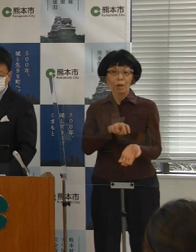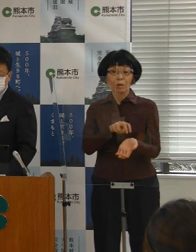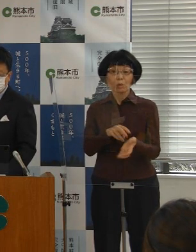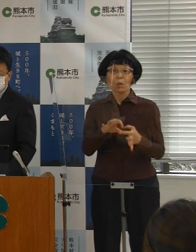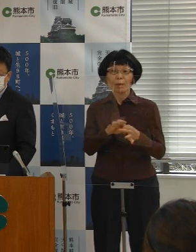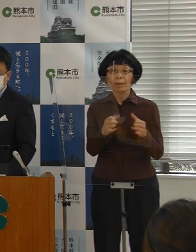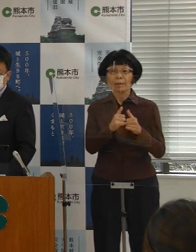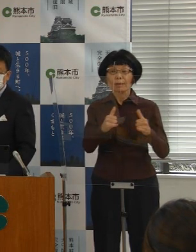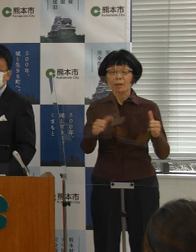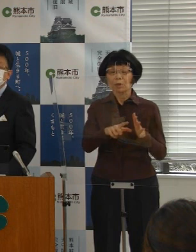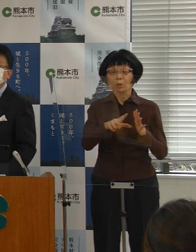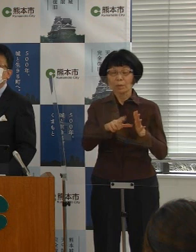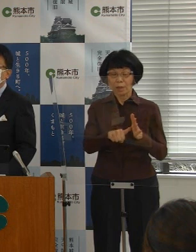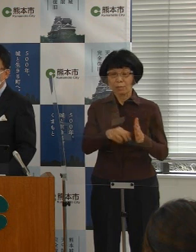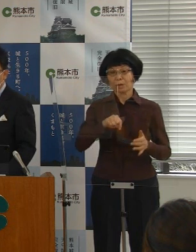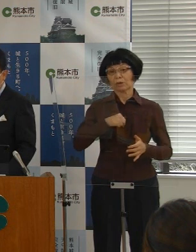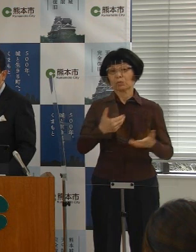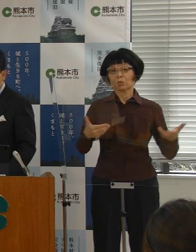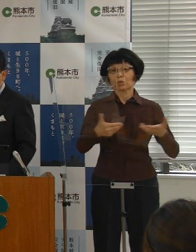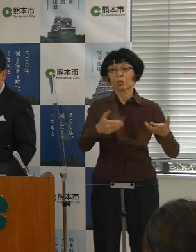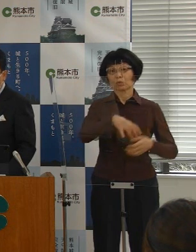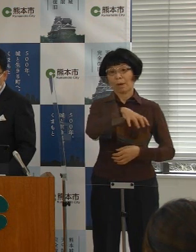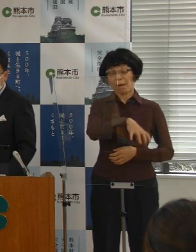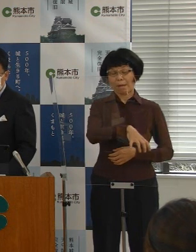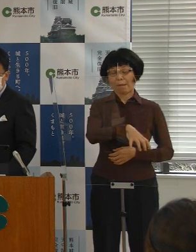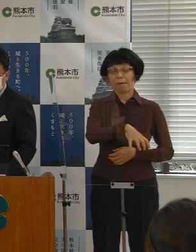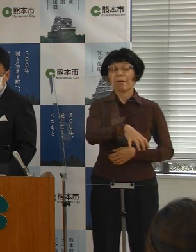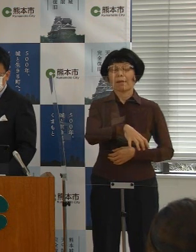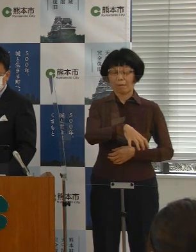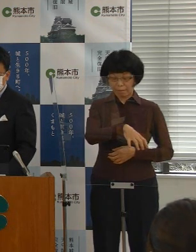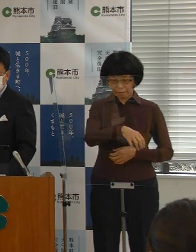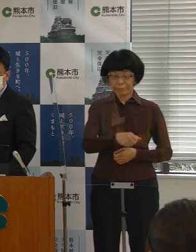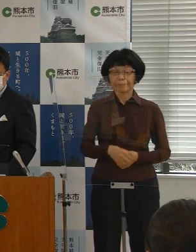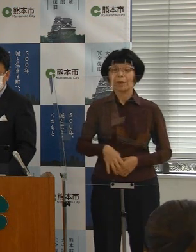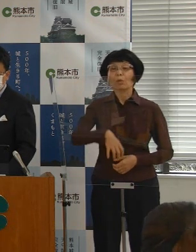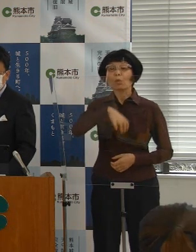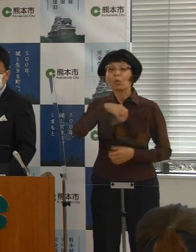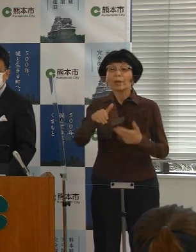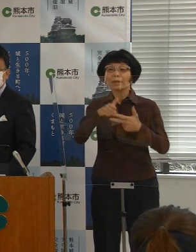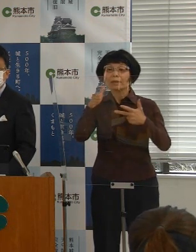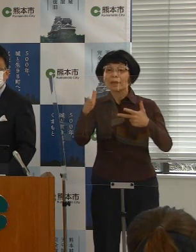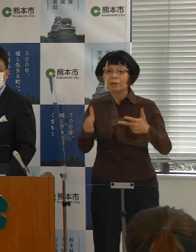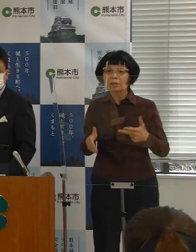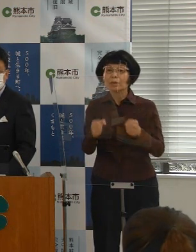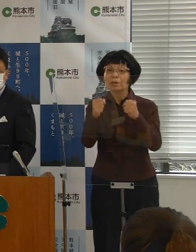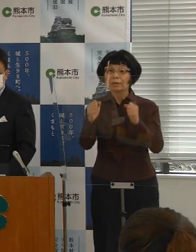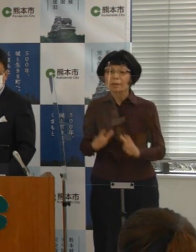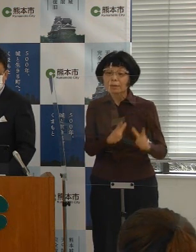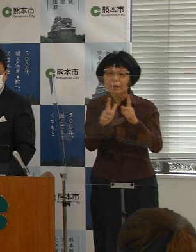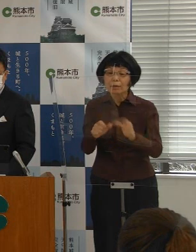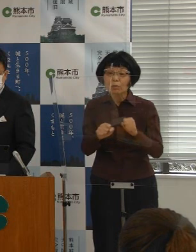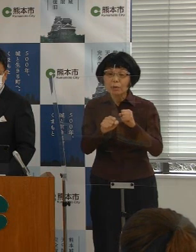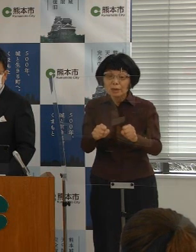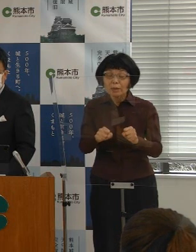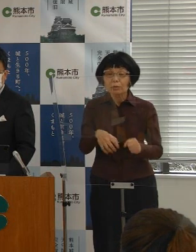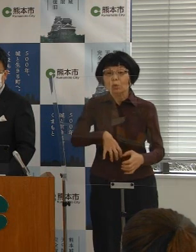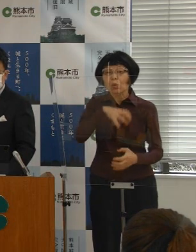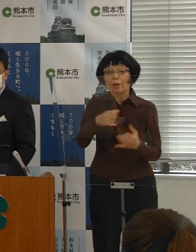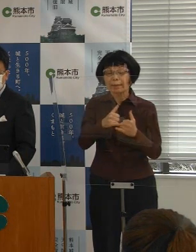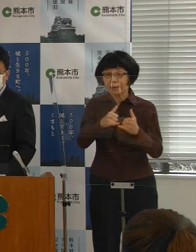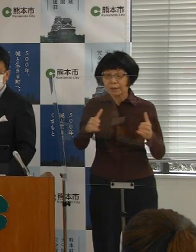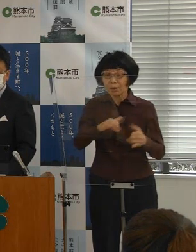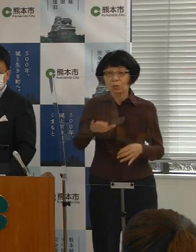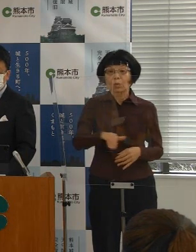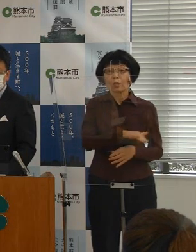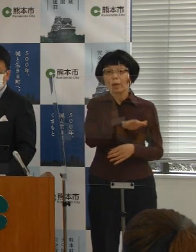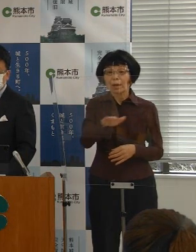については勤務先の病院などで、また高齢者施設に入所されている方につきましては入所先